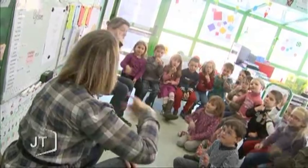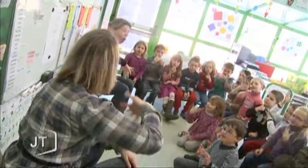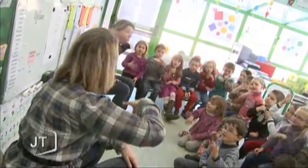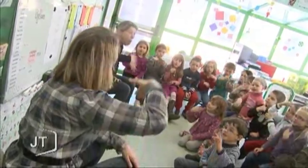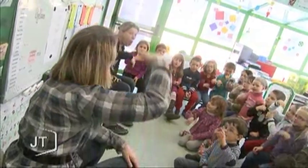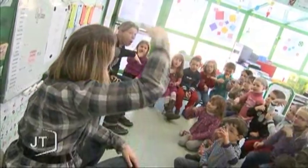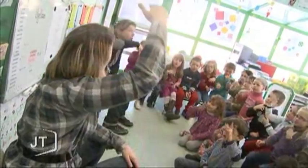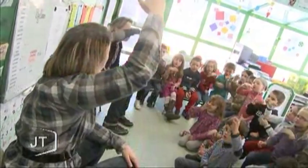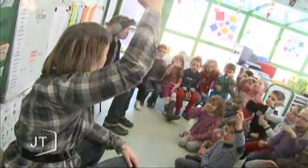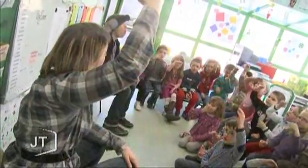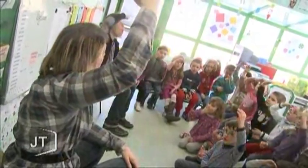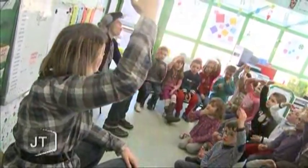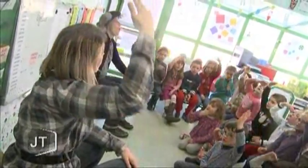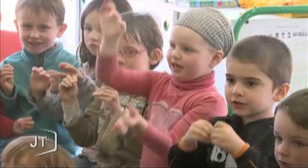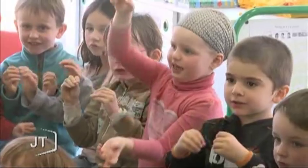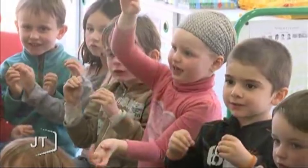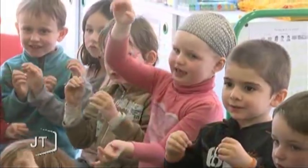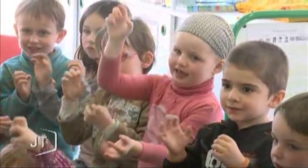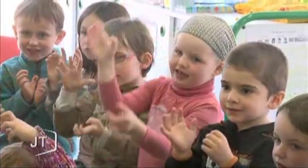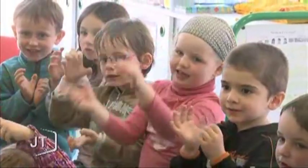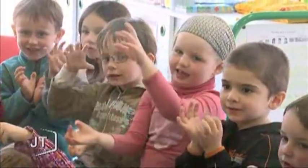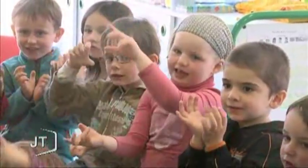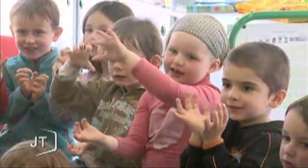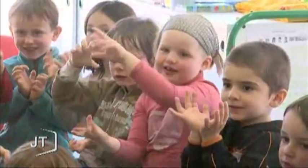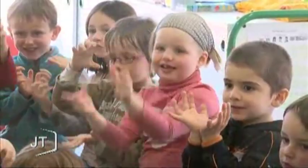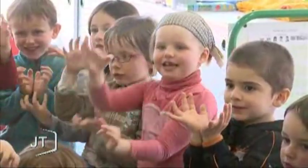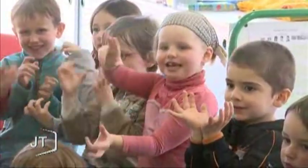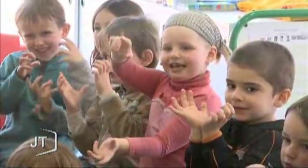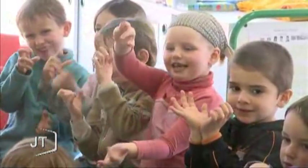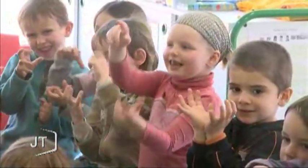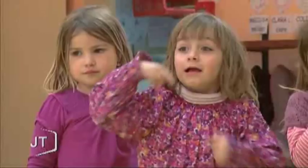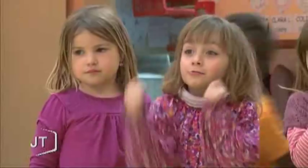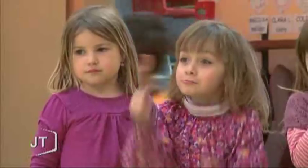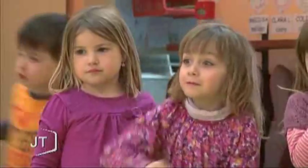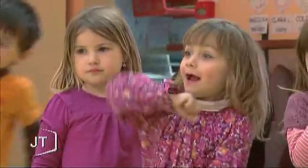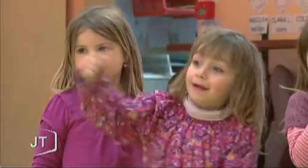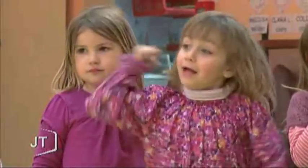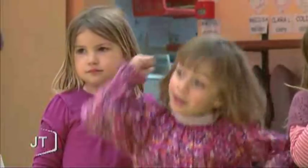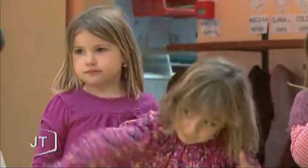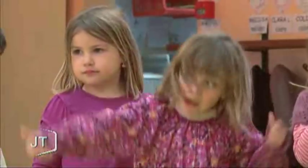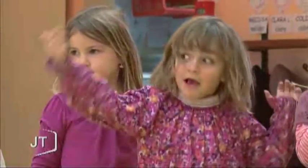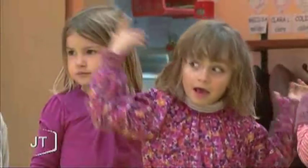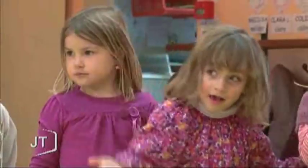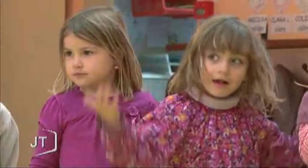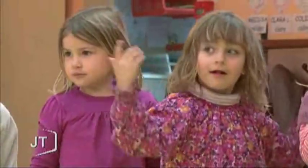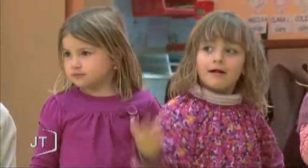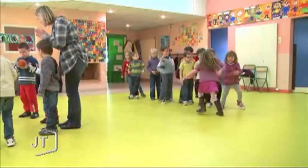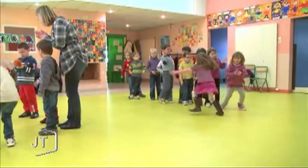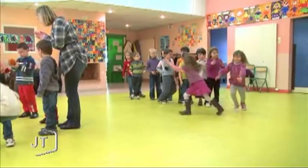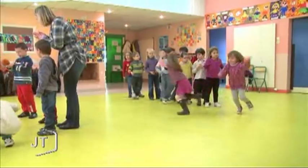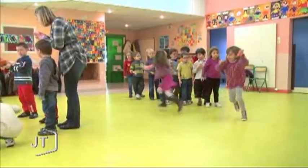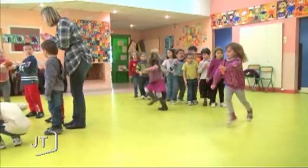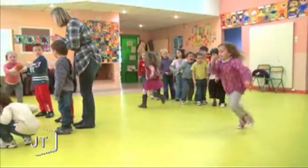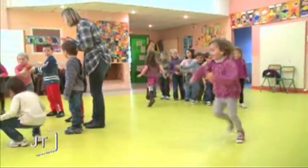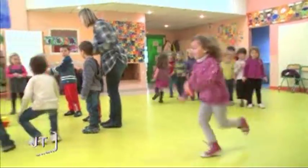La plupart des enfants connaissent les rudiments de la langue des signes. Ce n'est pas assez pour discuter, mais Nabella, pour qui c'est le seul moyen d'expression, s'en